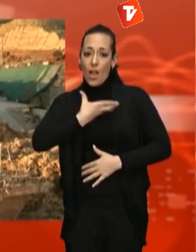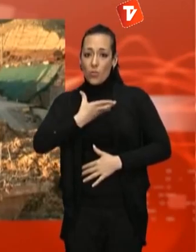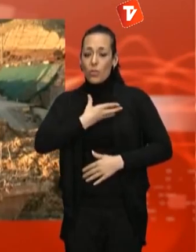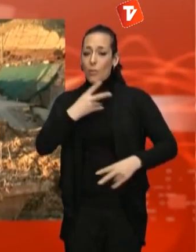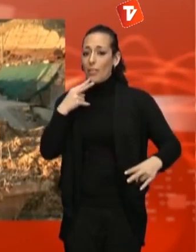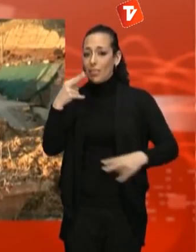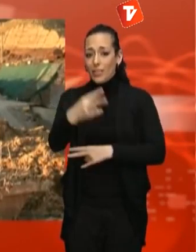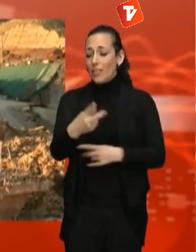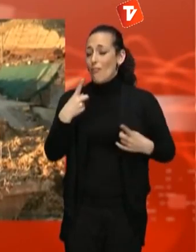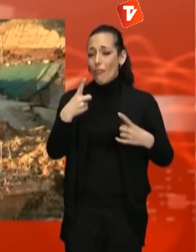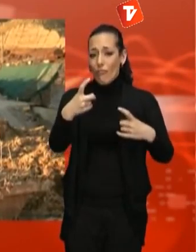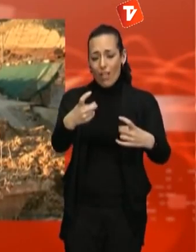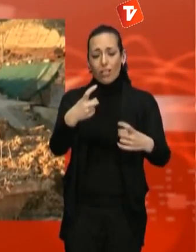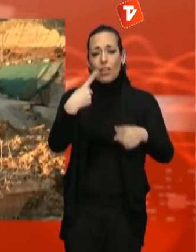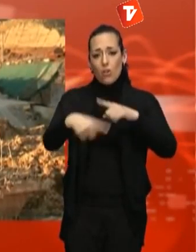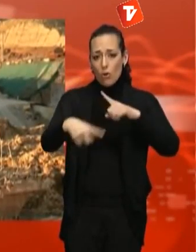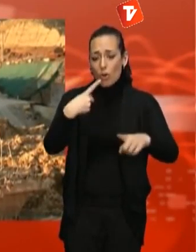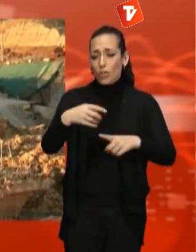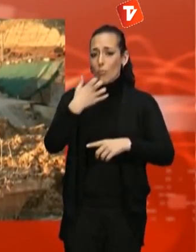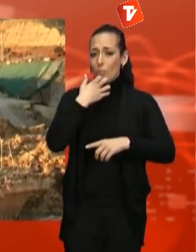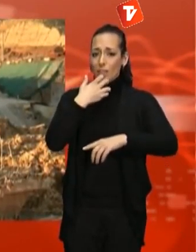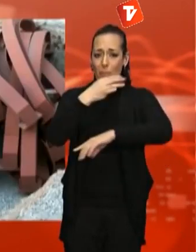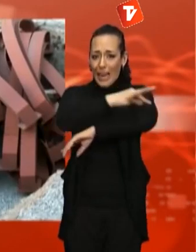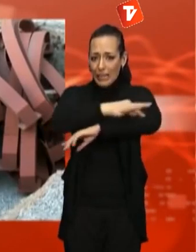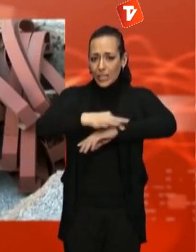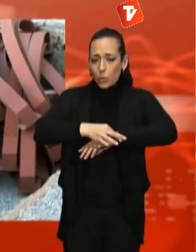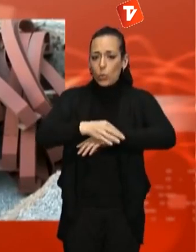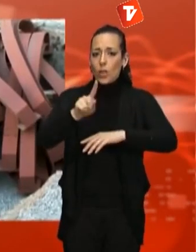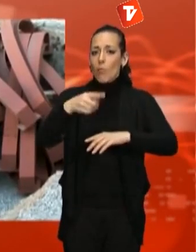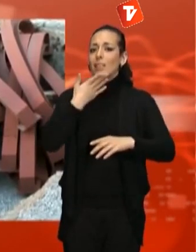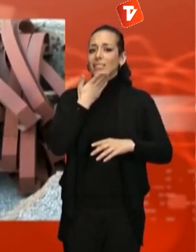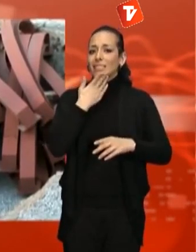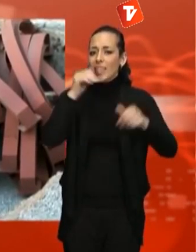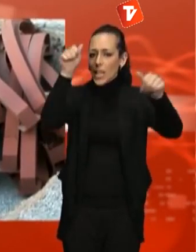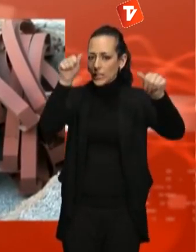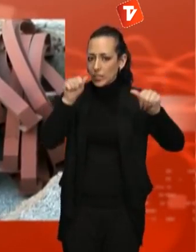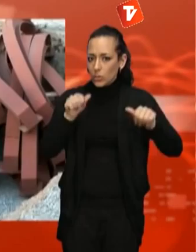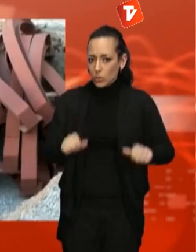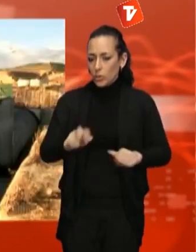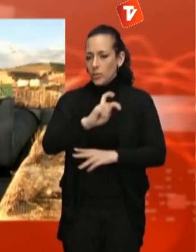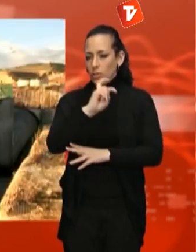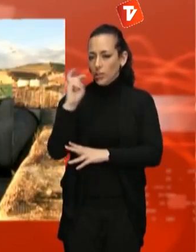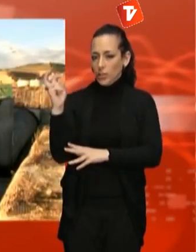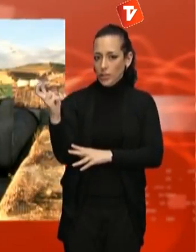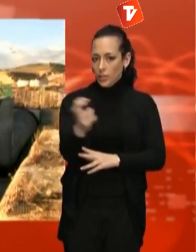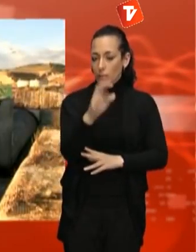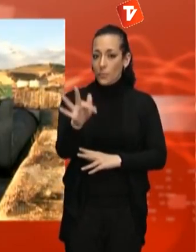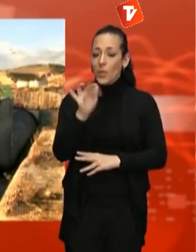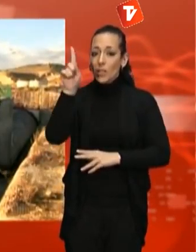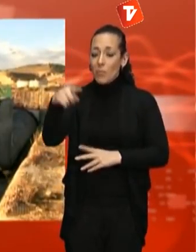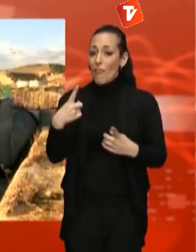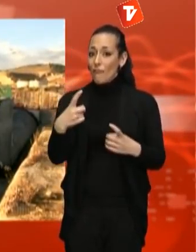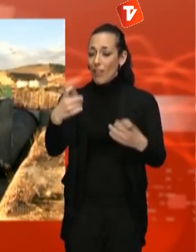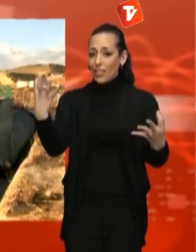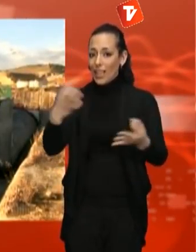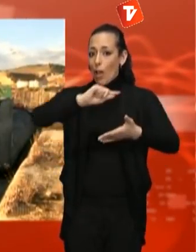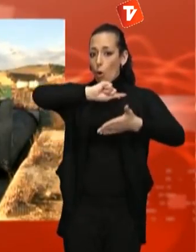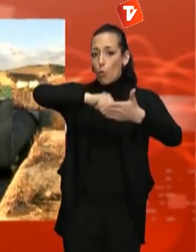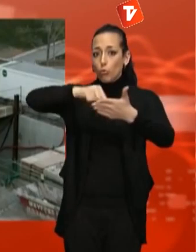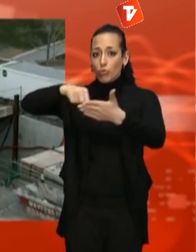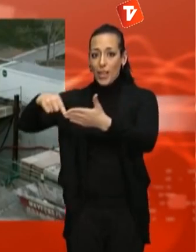començat les referents a arquitectura, instal·lacions i senyalització. El consistori té coneixença d'una modificació d'aquests contractes i vol saber què es